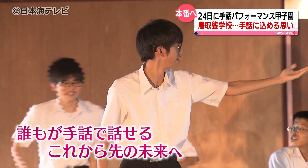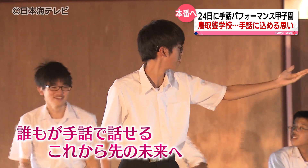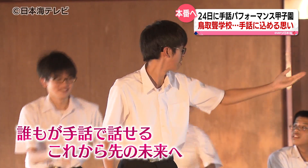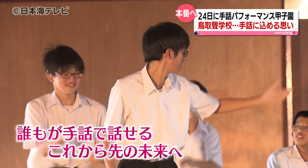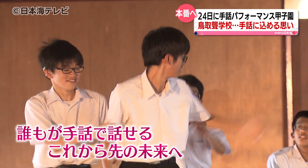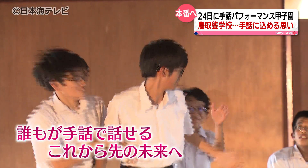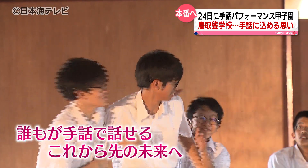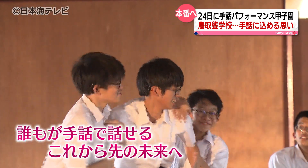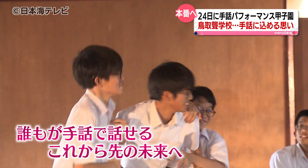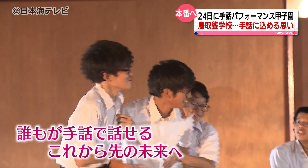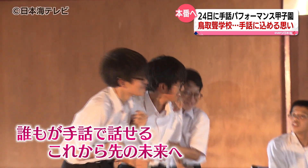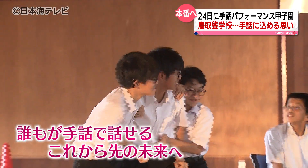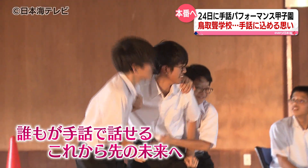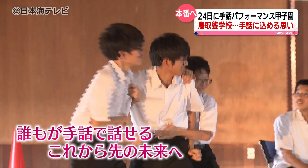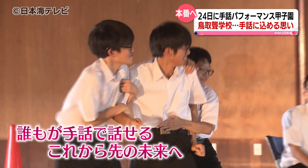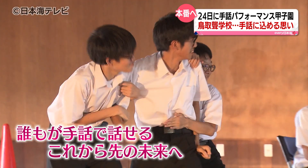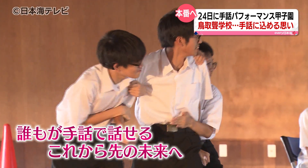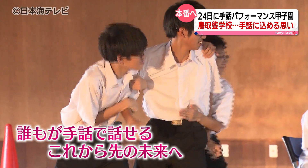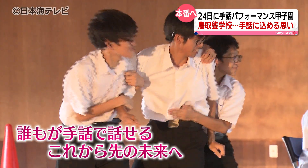から先の未来を願います。